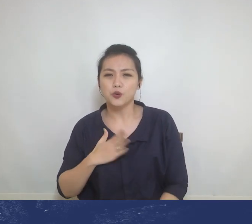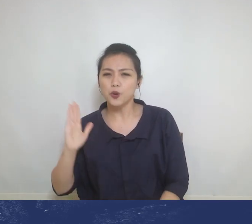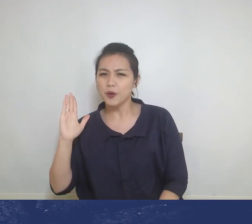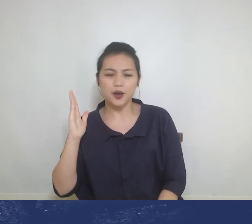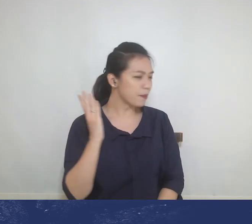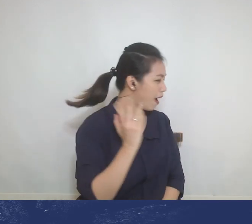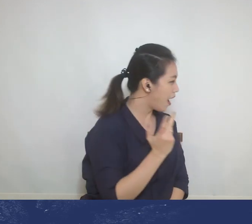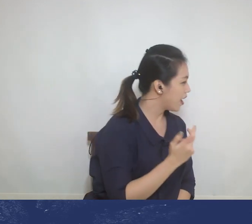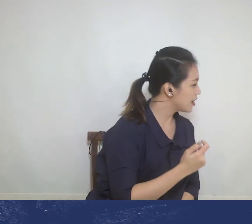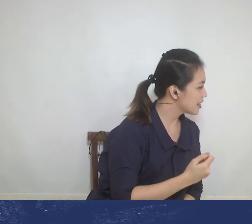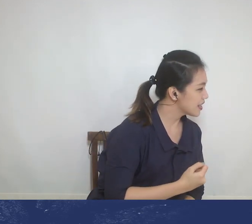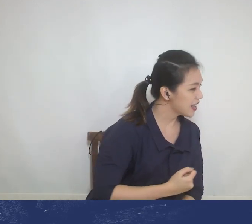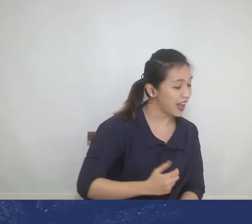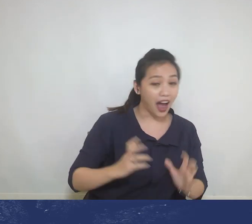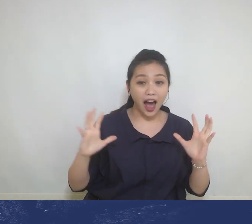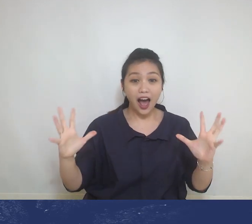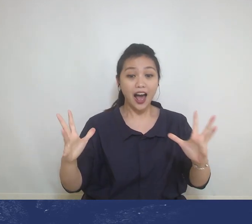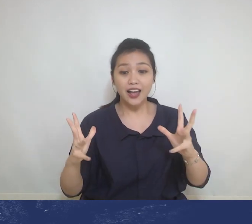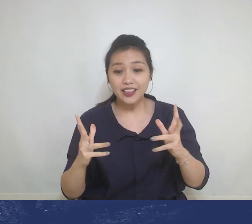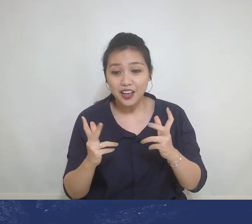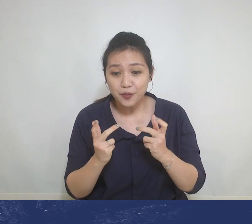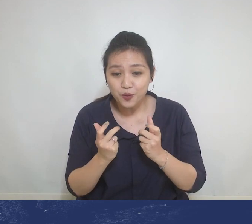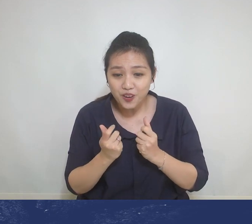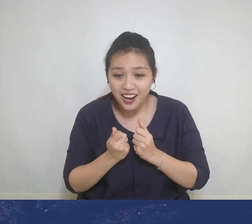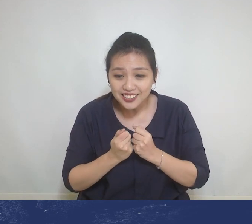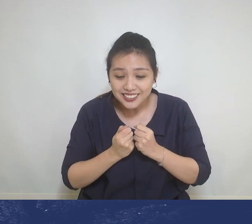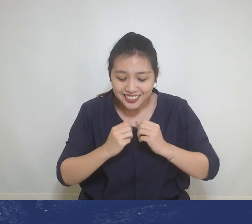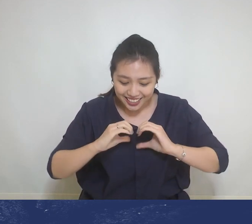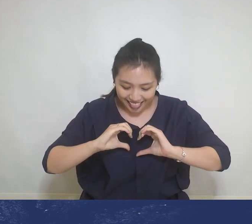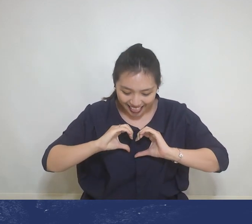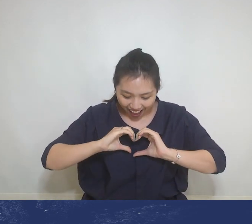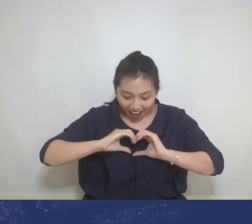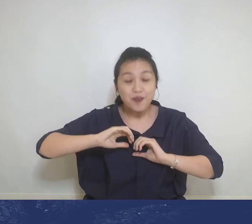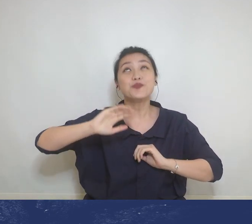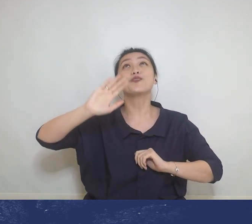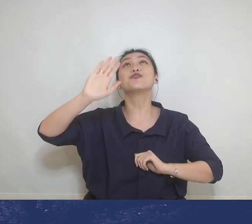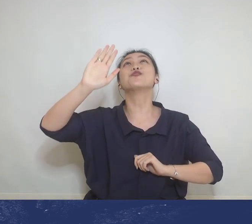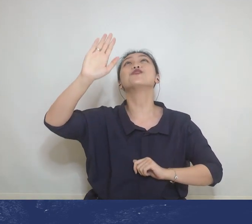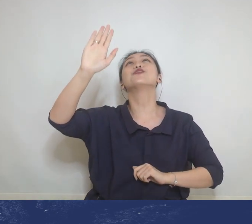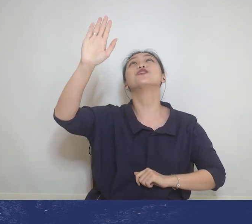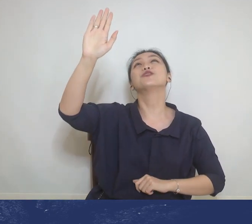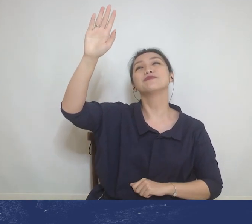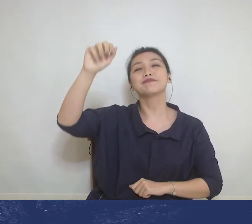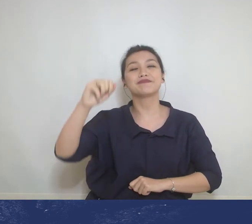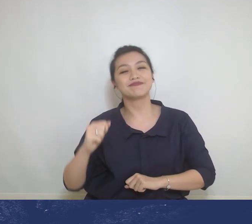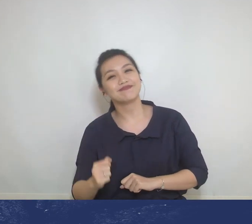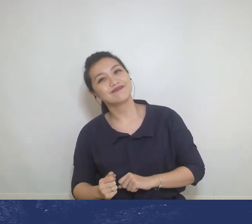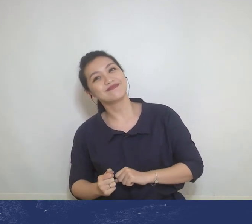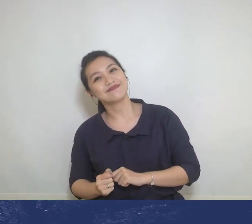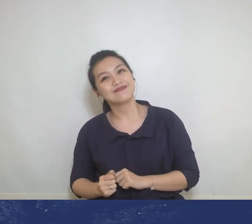di saat ku berpaling ku temukan cintamu